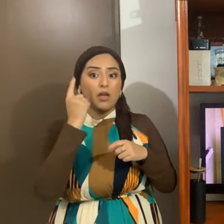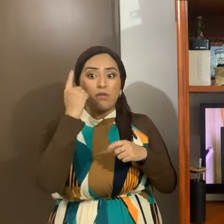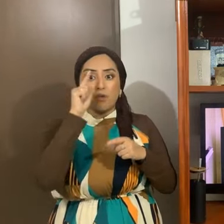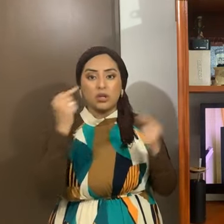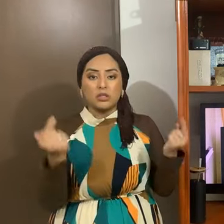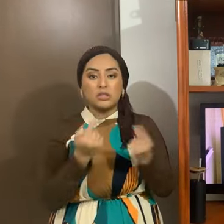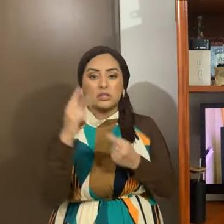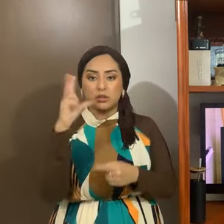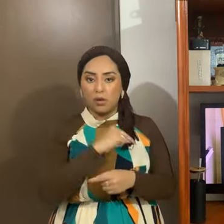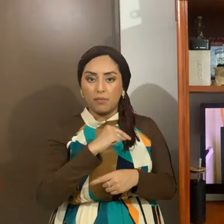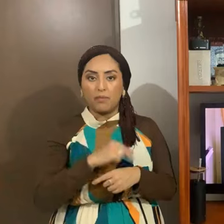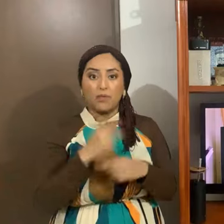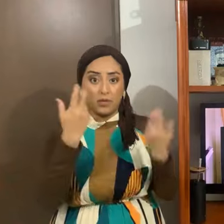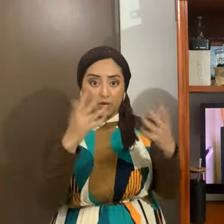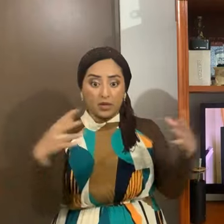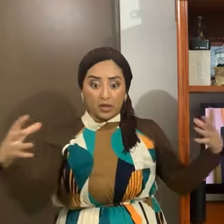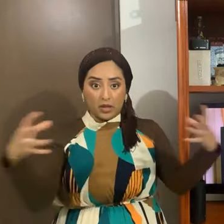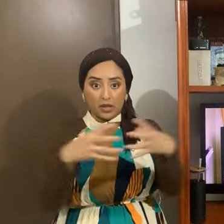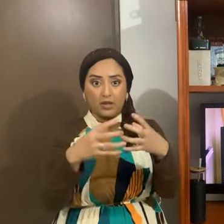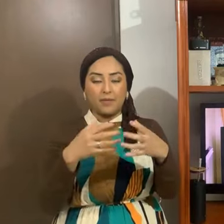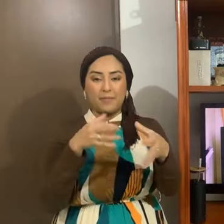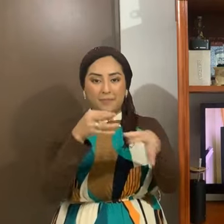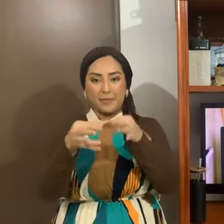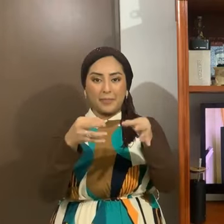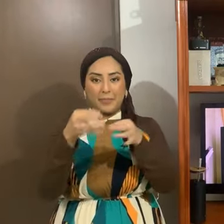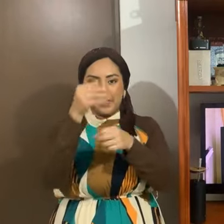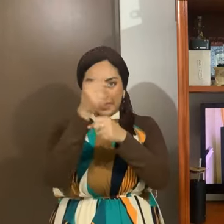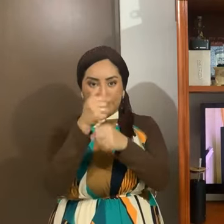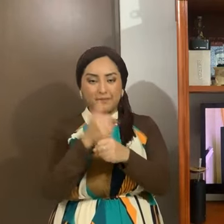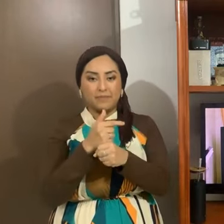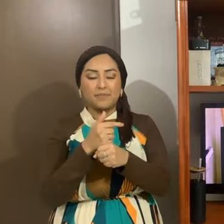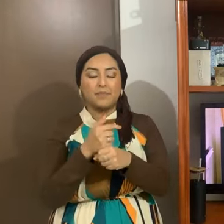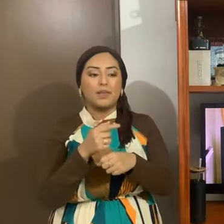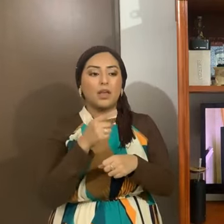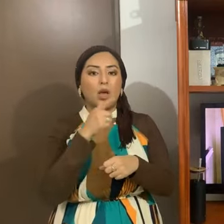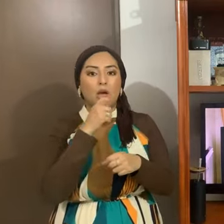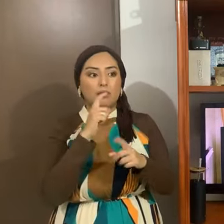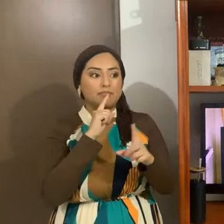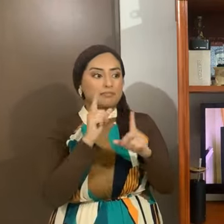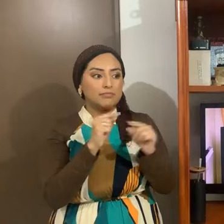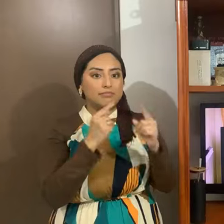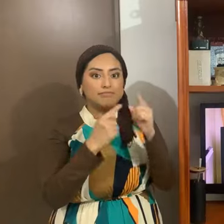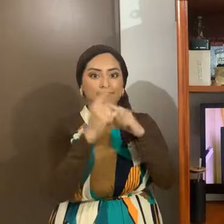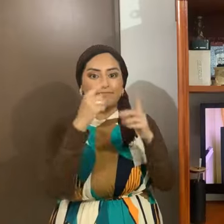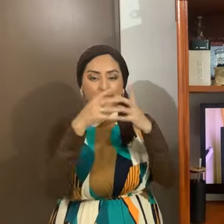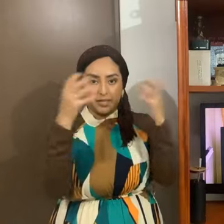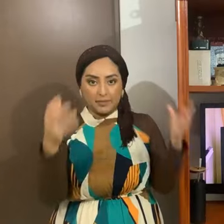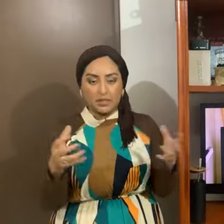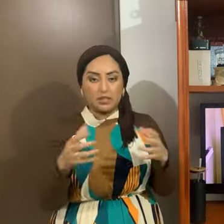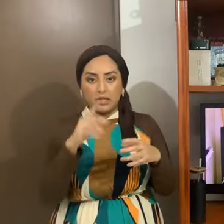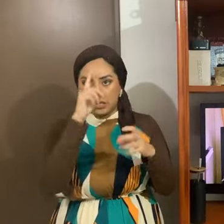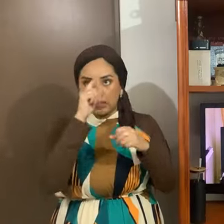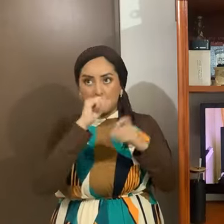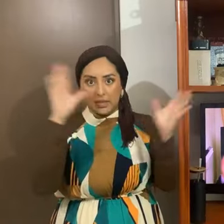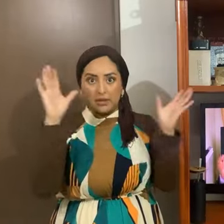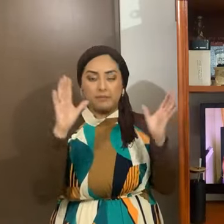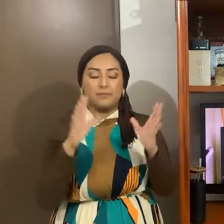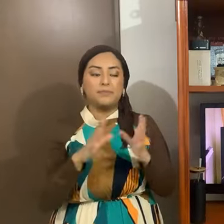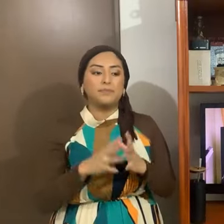Eterno. Ya estás reunido, voy a hablar de los que tienen ese mal hábito de ser chismosos, de hablar de más, de inventar